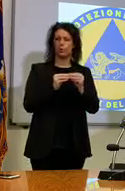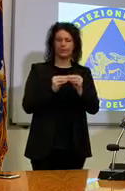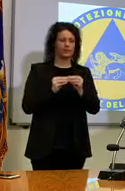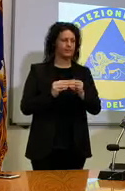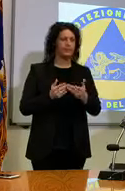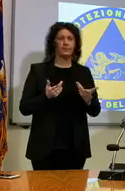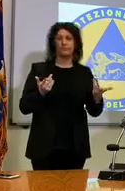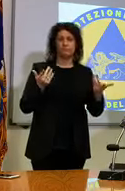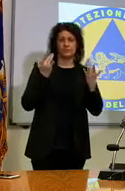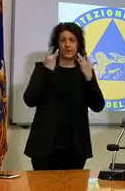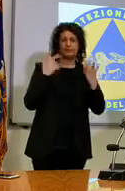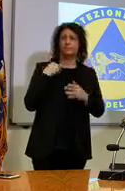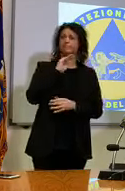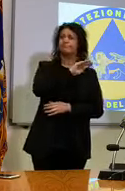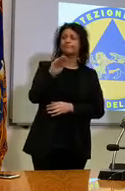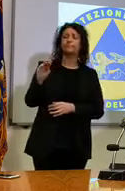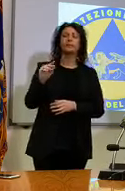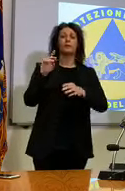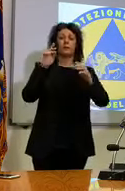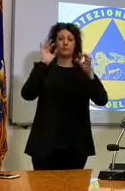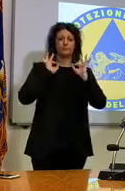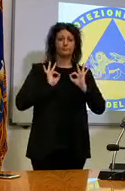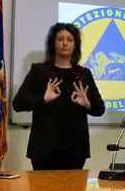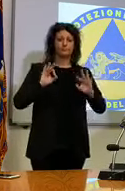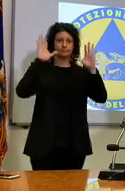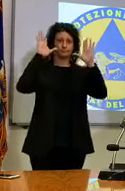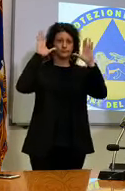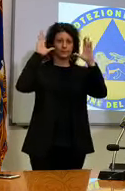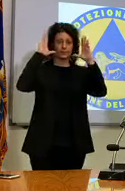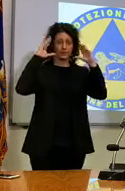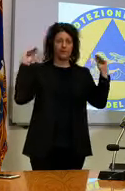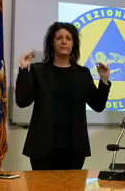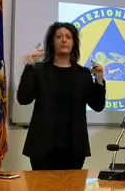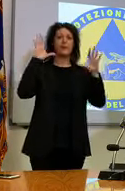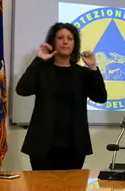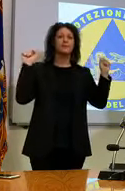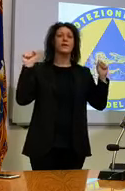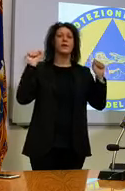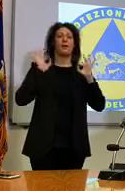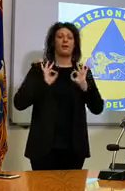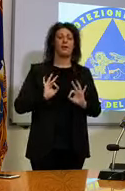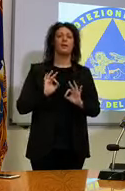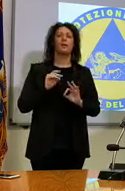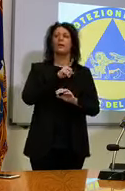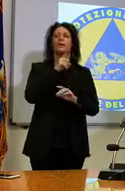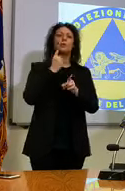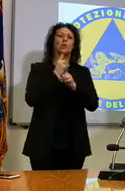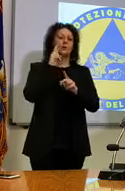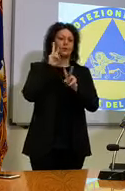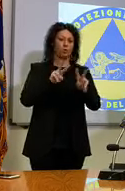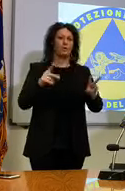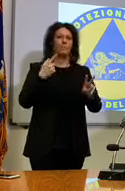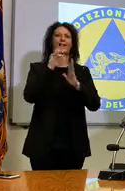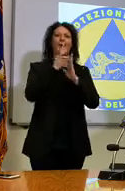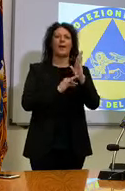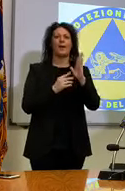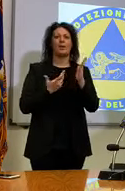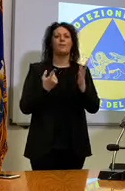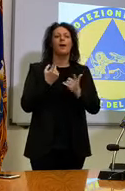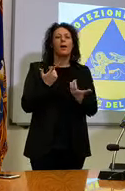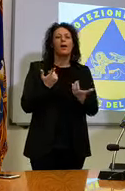alle forze dell'ordine e a tutti coloro che hanno un ruolo di vigilanza di far rispettare le regole, ma il vero appello lo si fa al buon